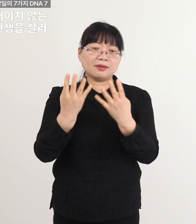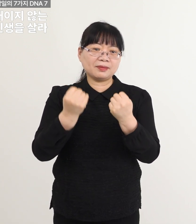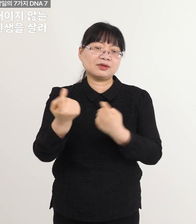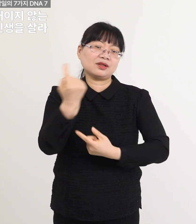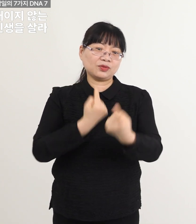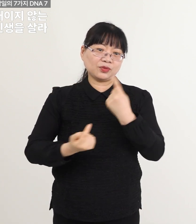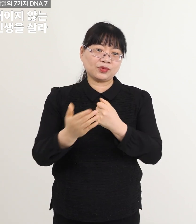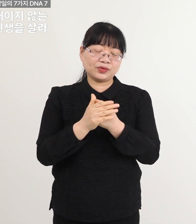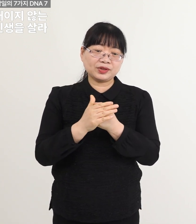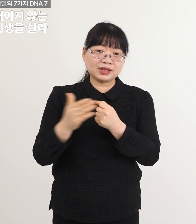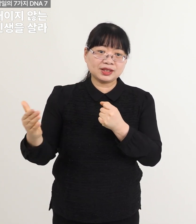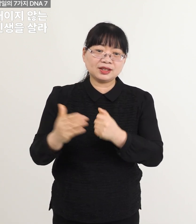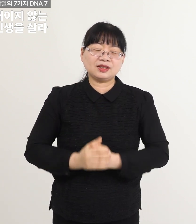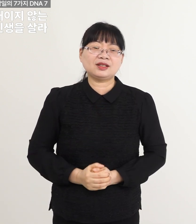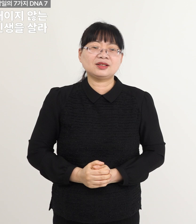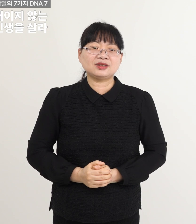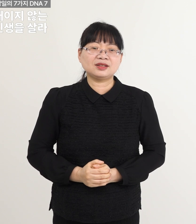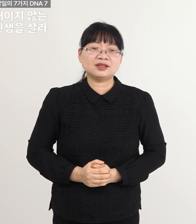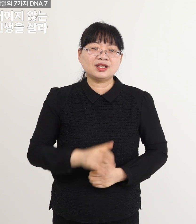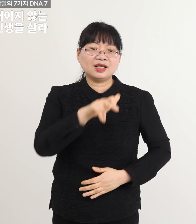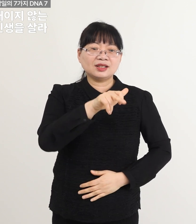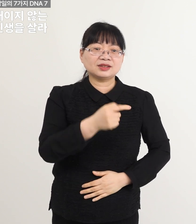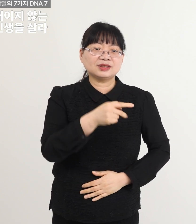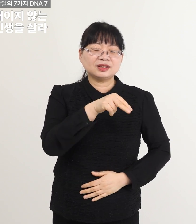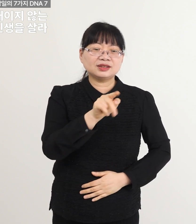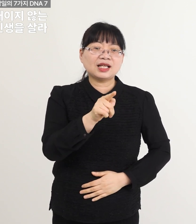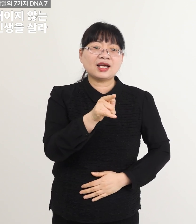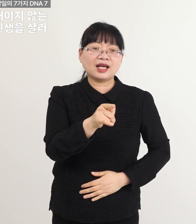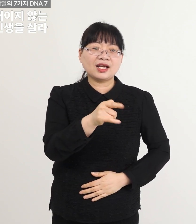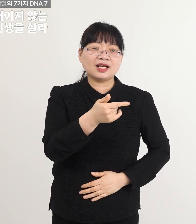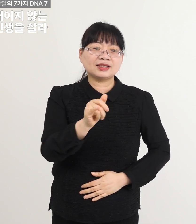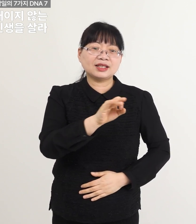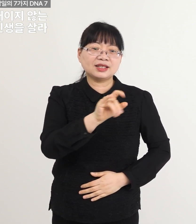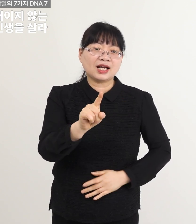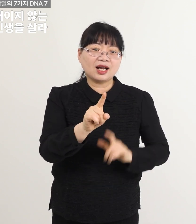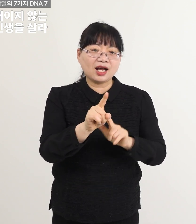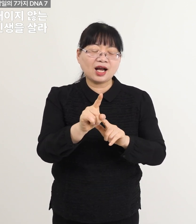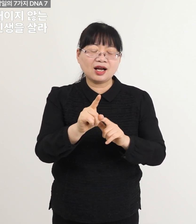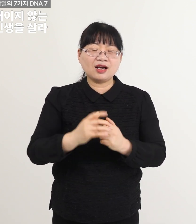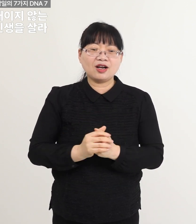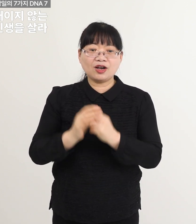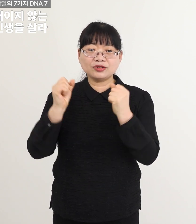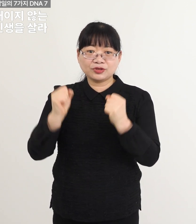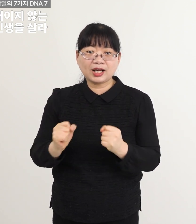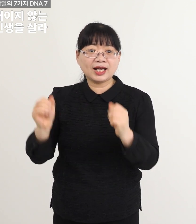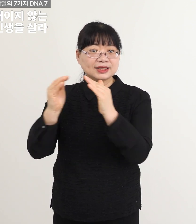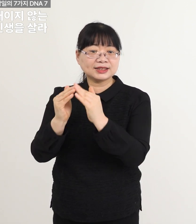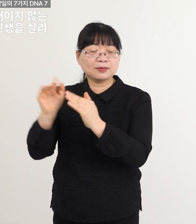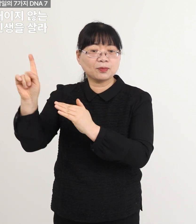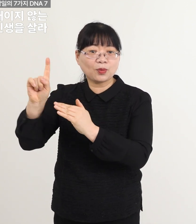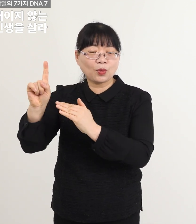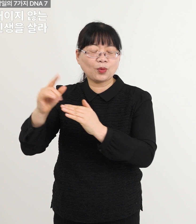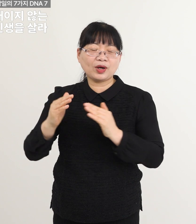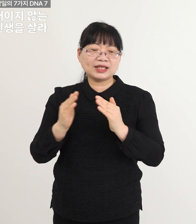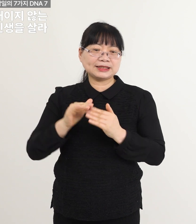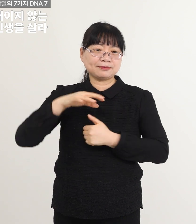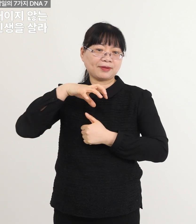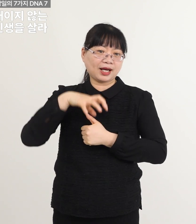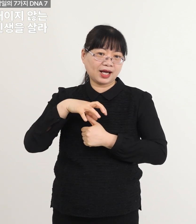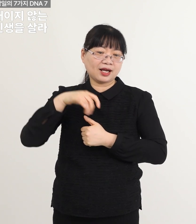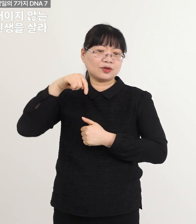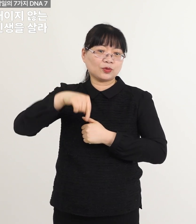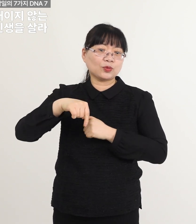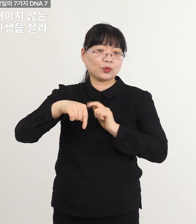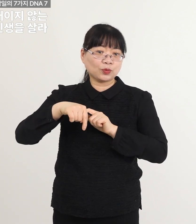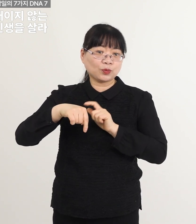오니, 크세니아, 유숙하는 집이라는 말이 바로 아까 말씀드린 가택연금이 된. 근데